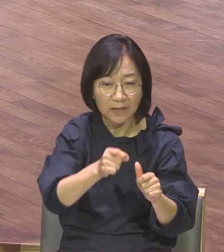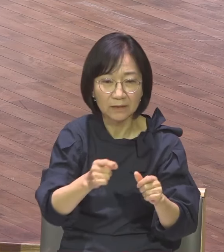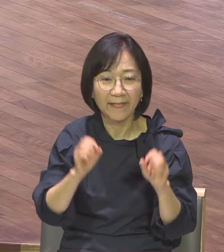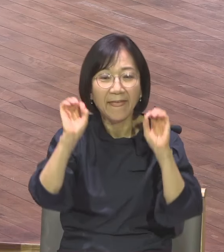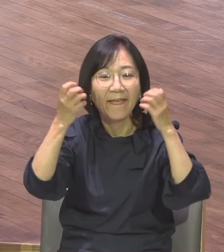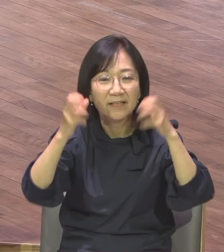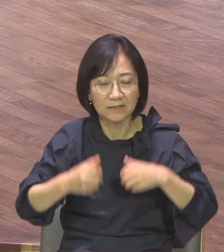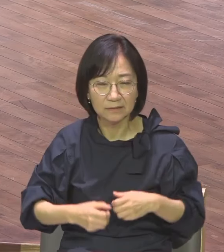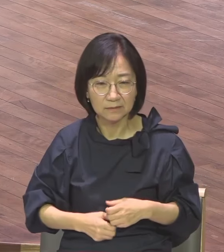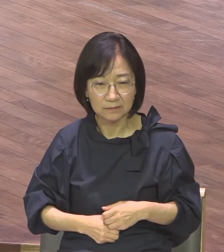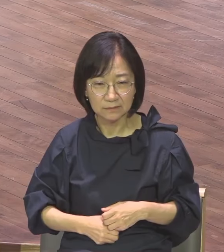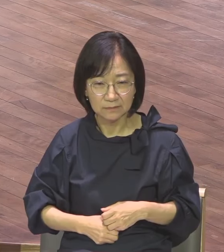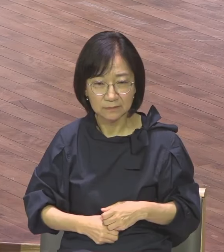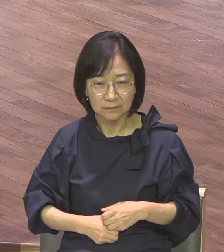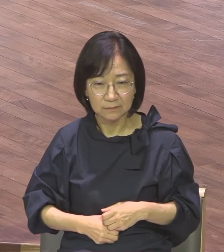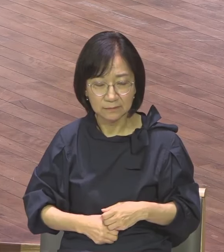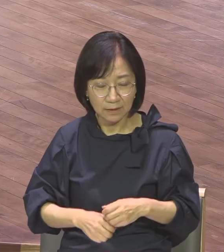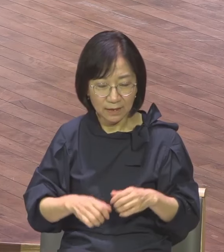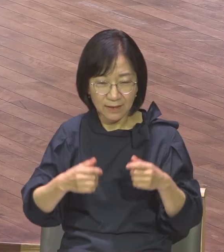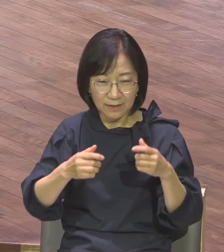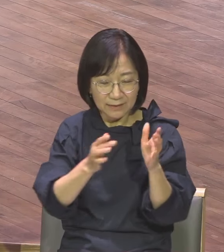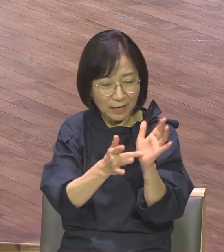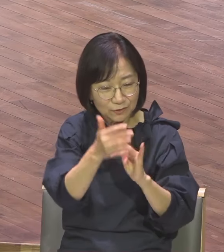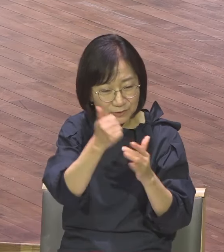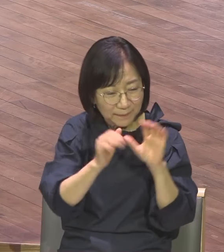보나? 이단령을 받으면요,